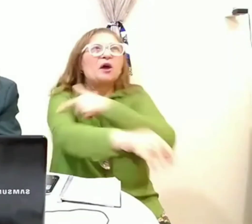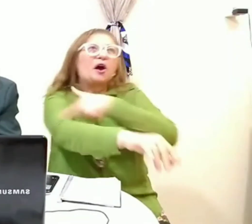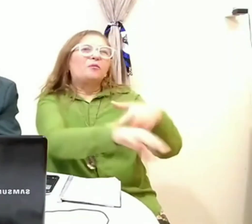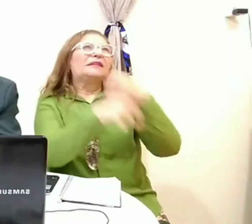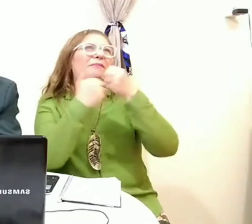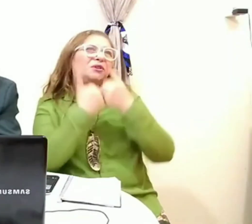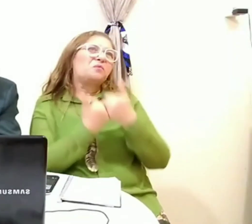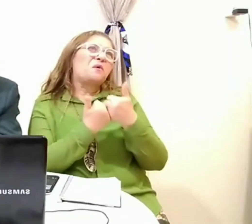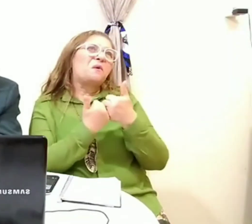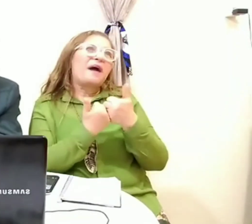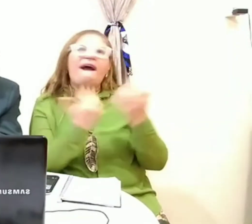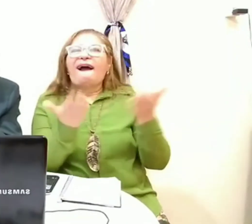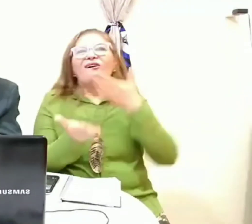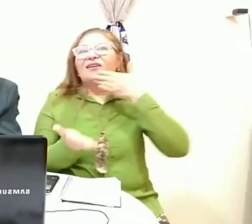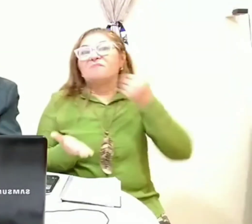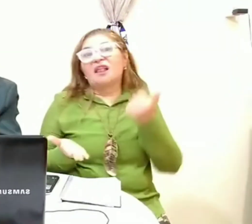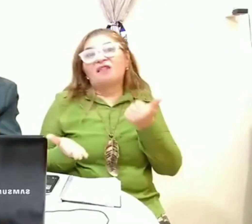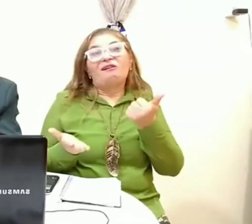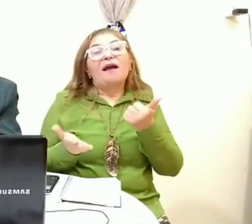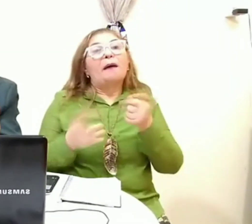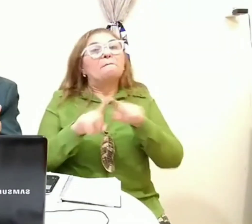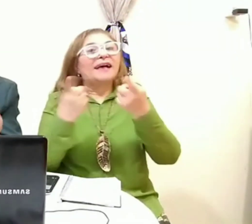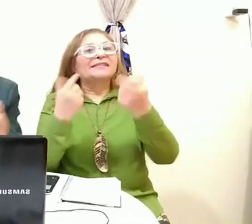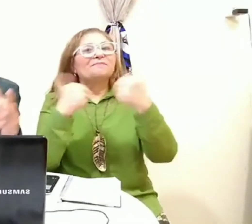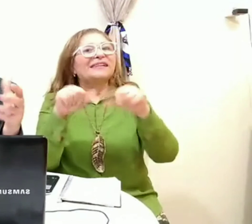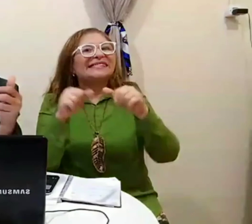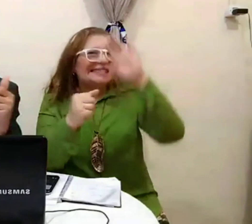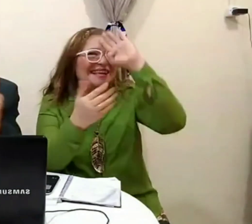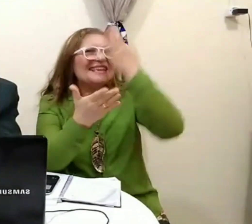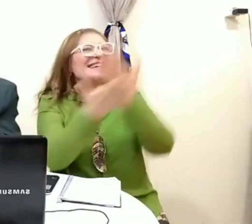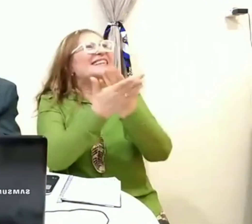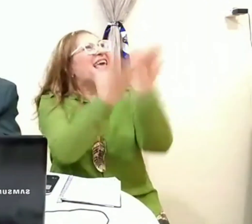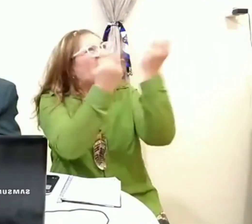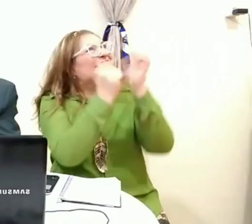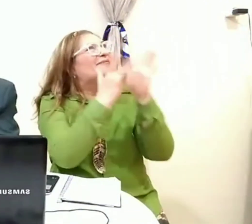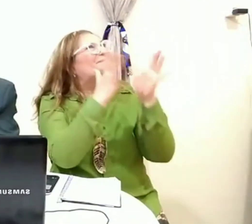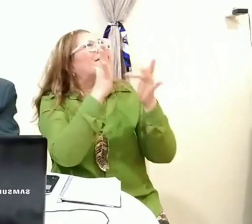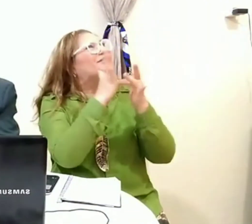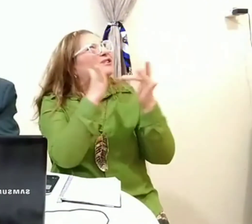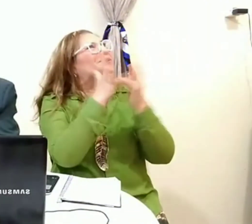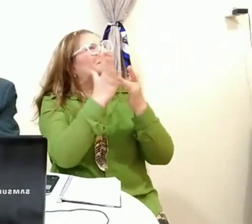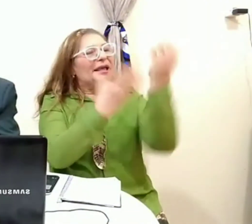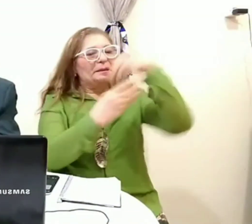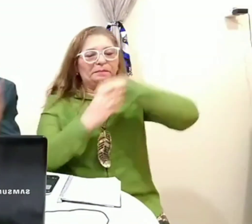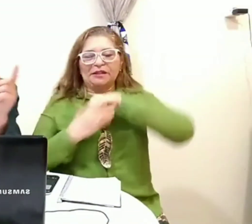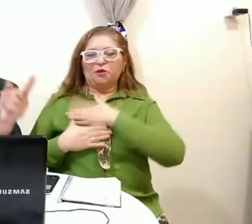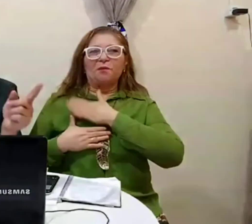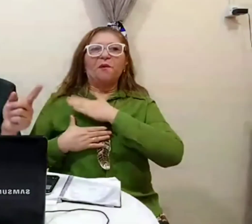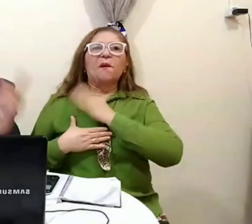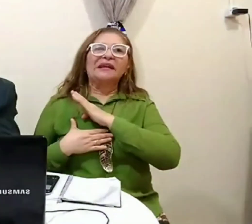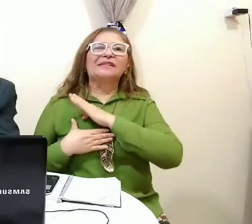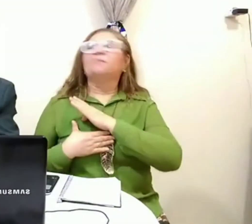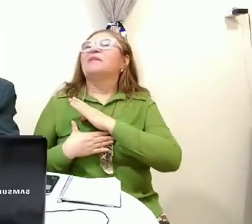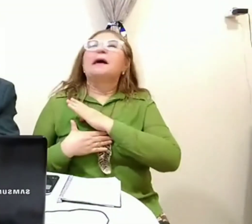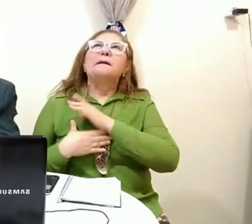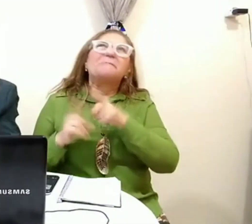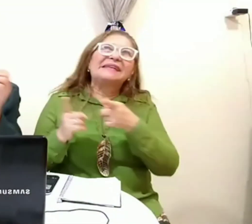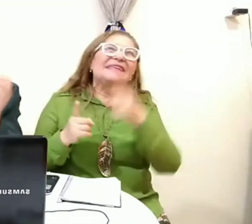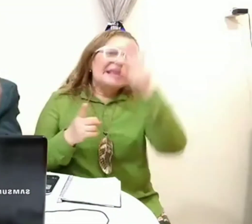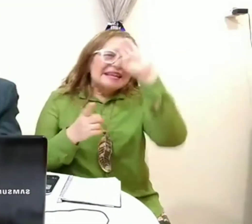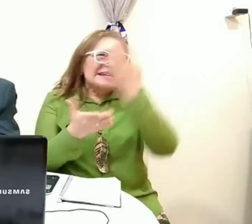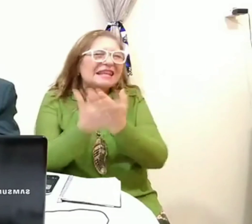bom, então melhor ainda. Você recebe Jesus e vai continuar com um comportamento bom, mas com a garantia do céu.